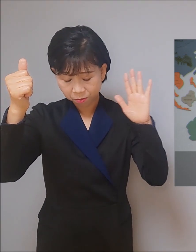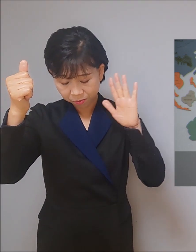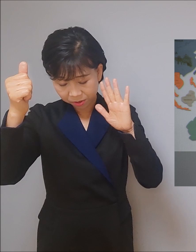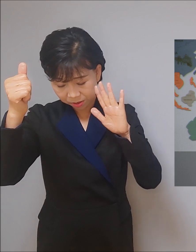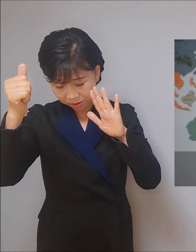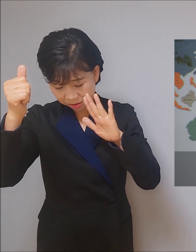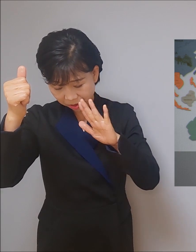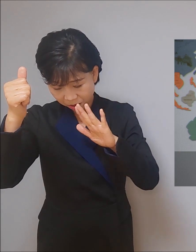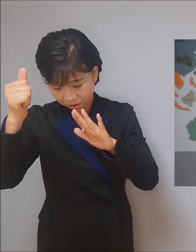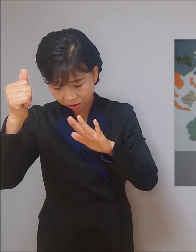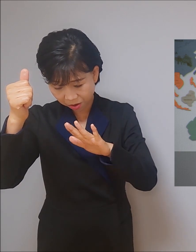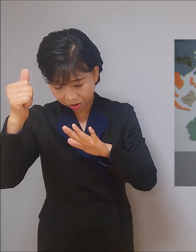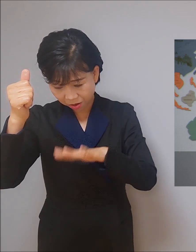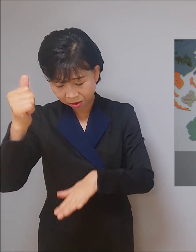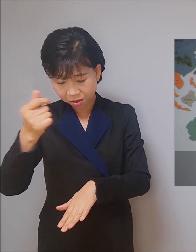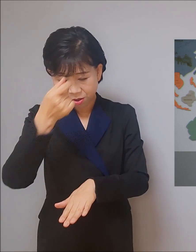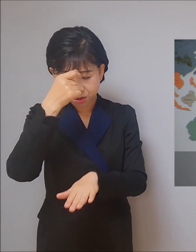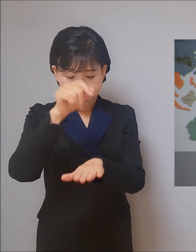주께와 엎드려